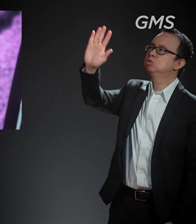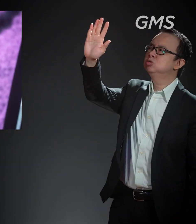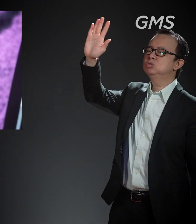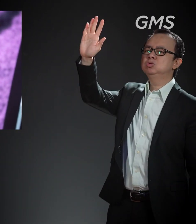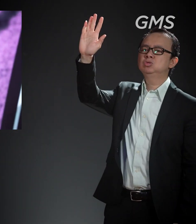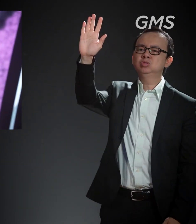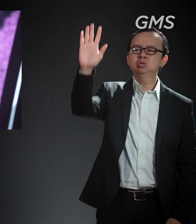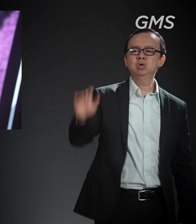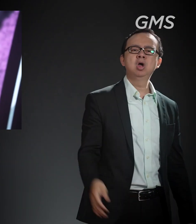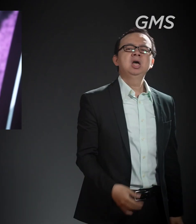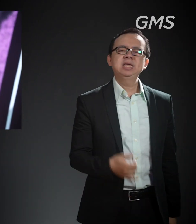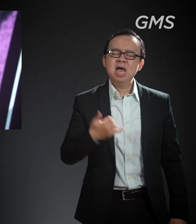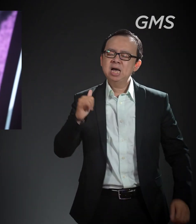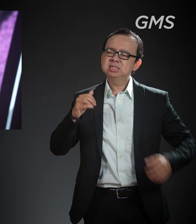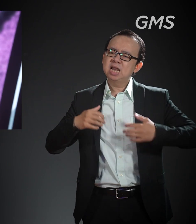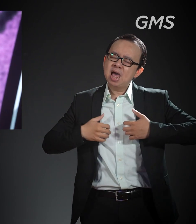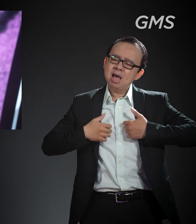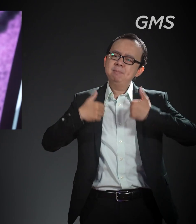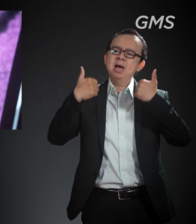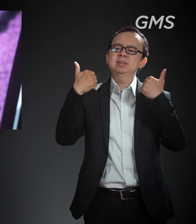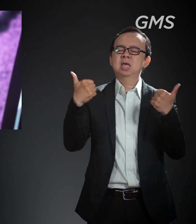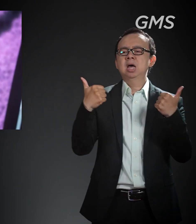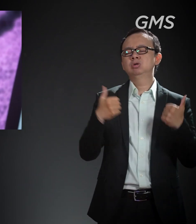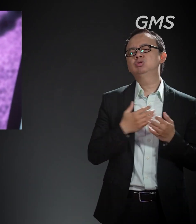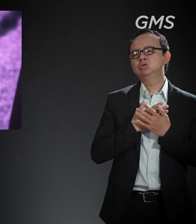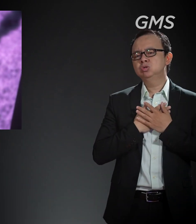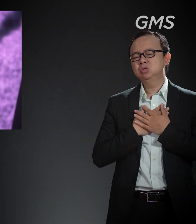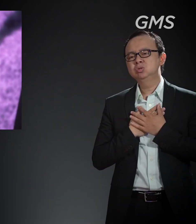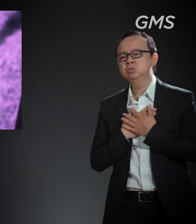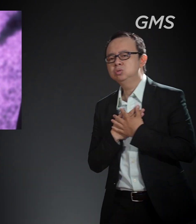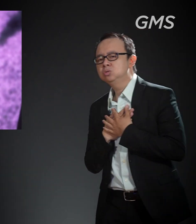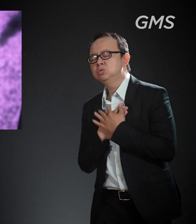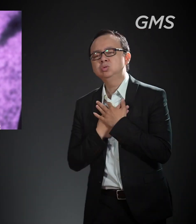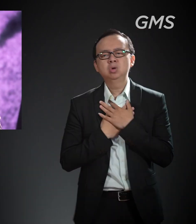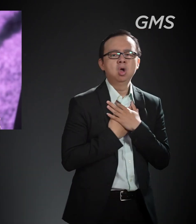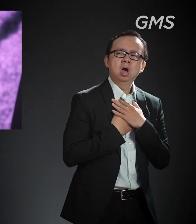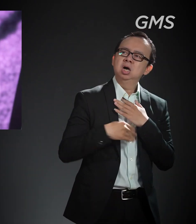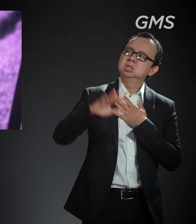pengorbananmu yang selamatkanku.